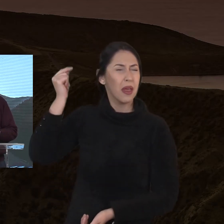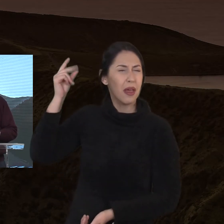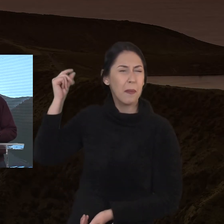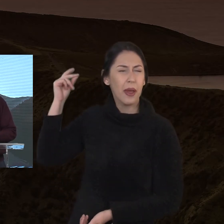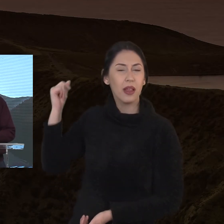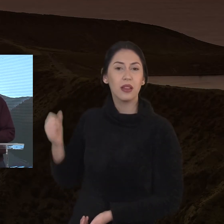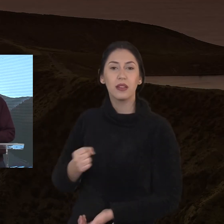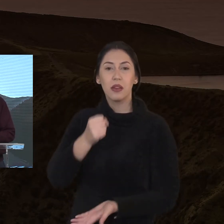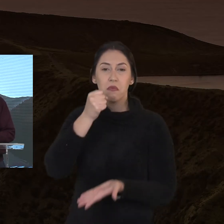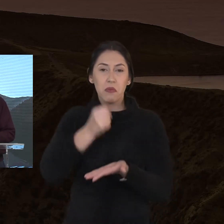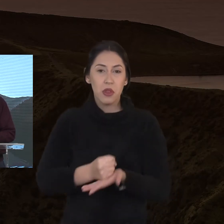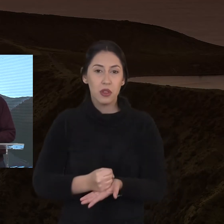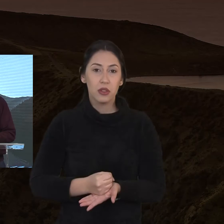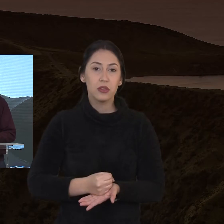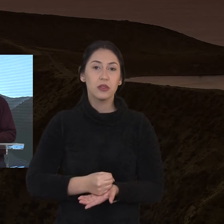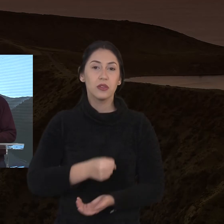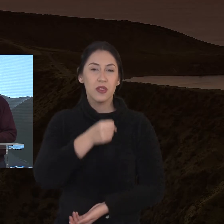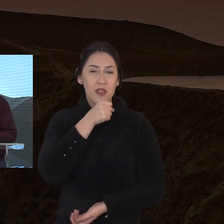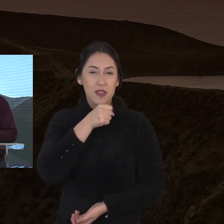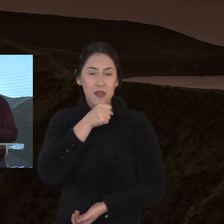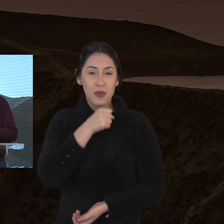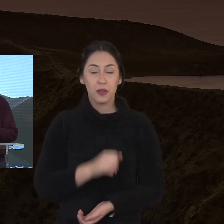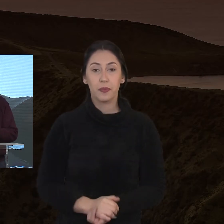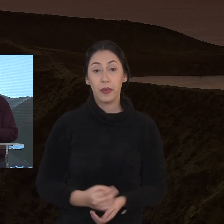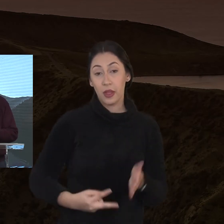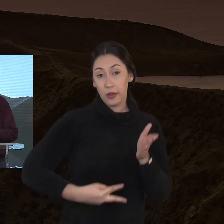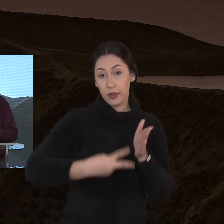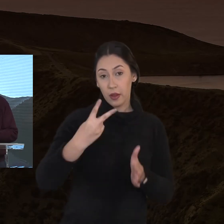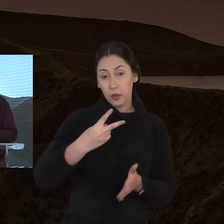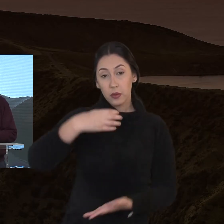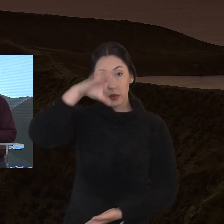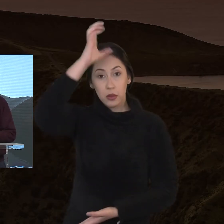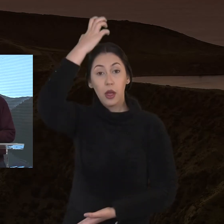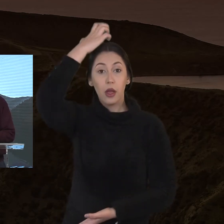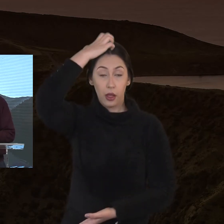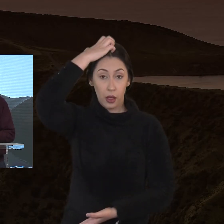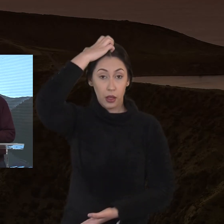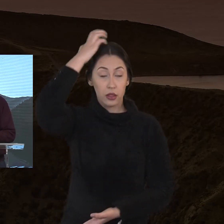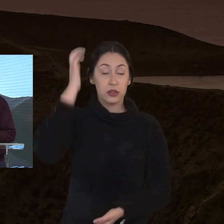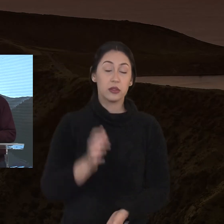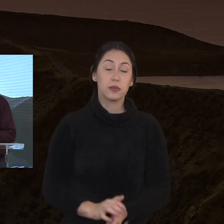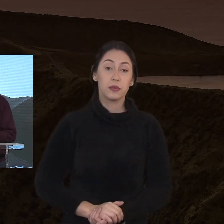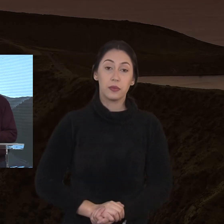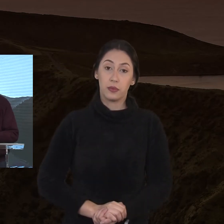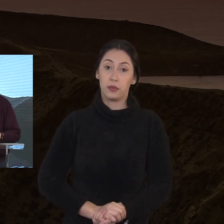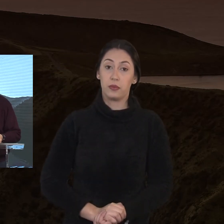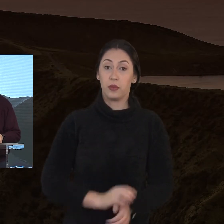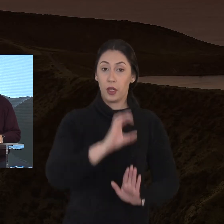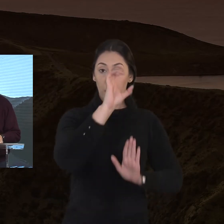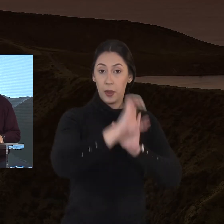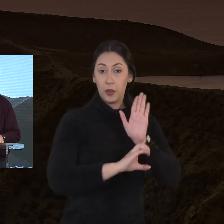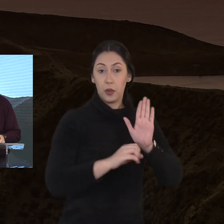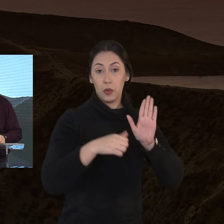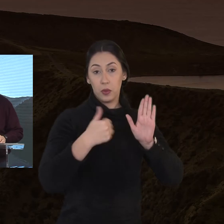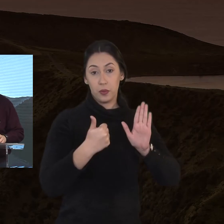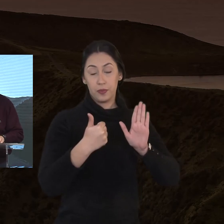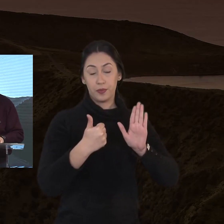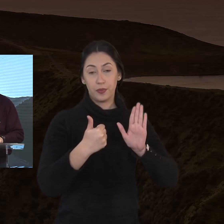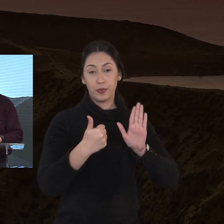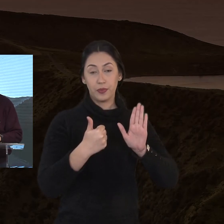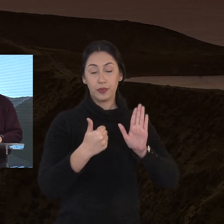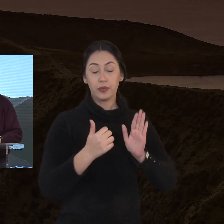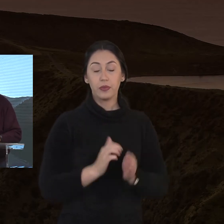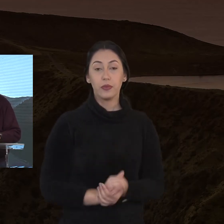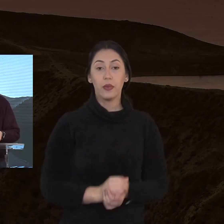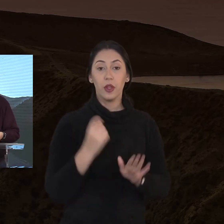testamento bom vamos lá segundo reis é o segundo livro dos reis capítulo 1